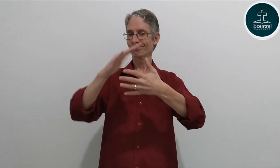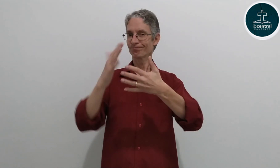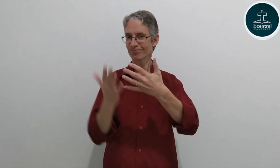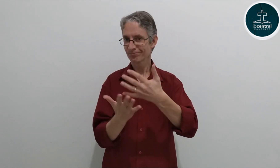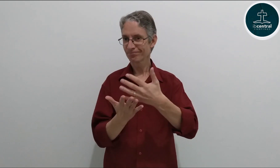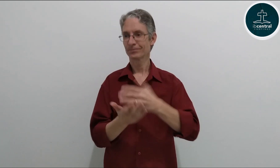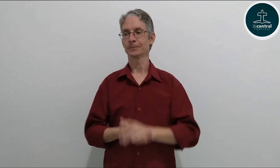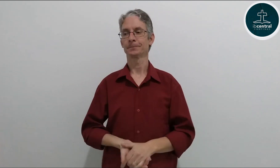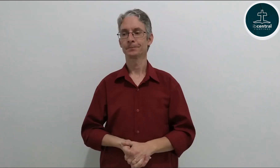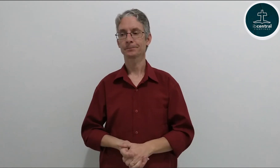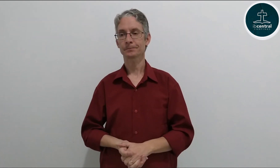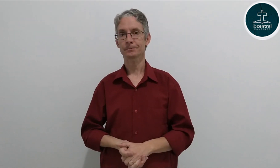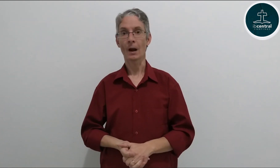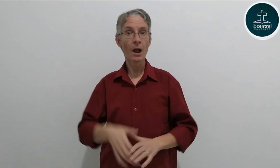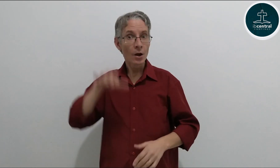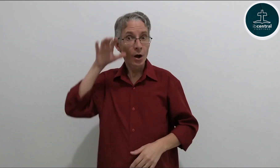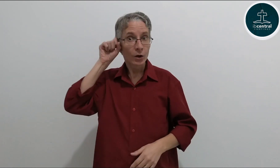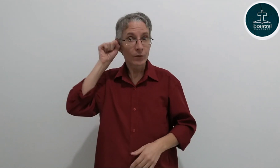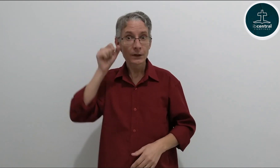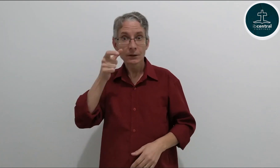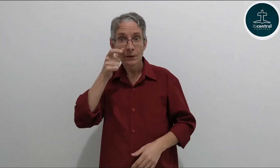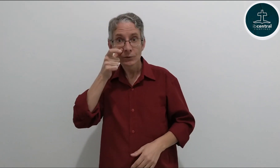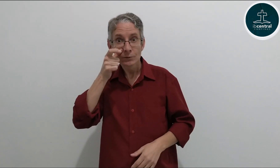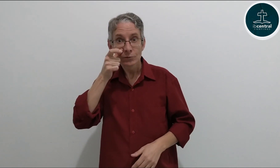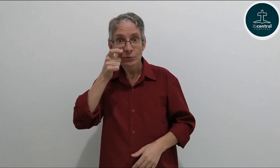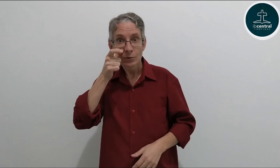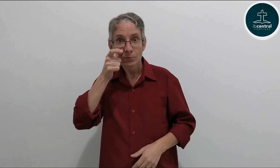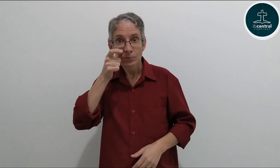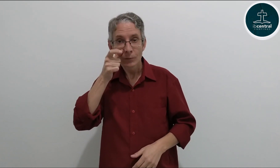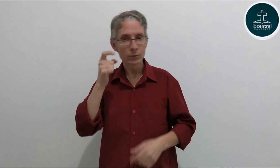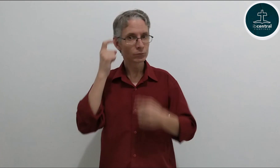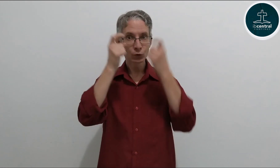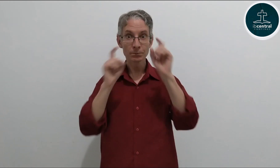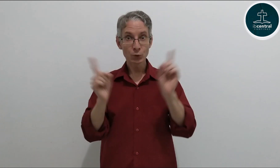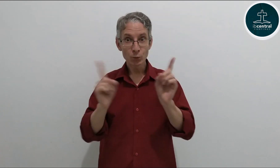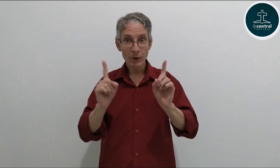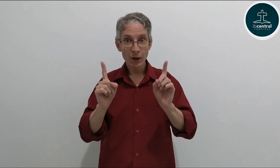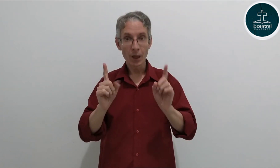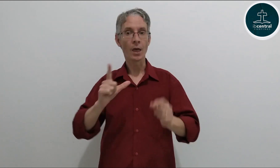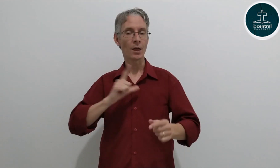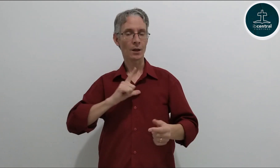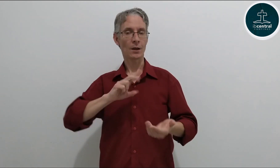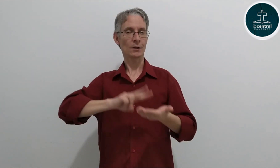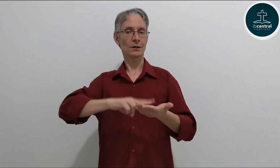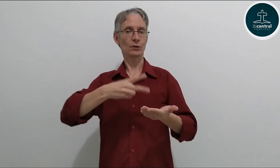discipulado em Libras. Os ouvintes que estão assistindo, não se